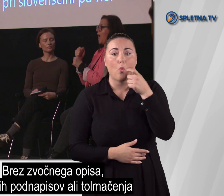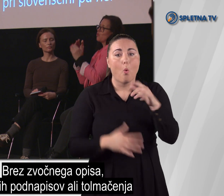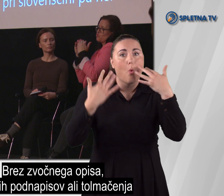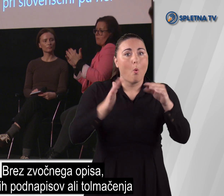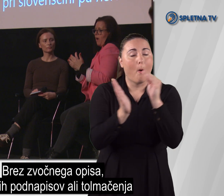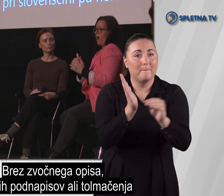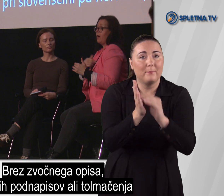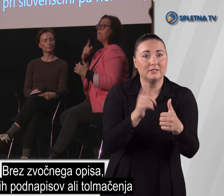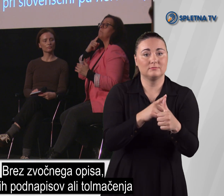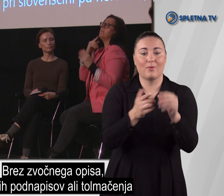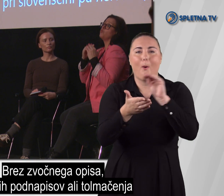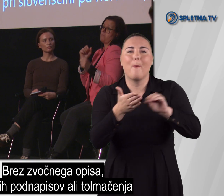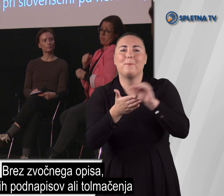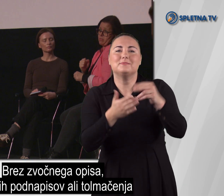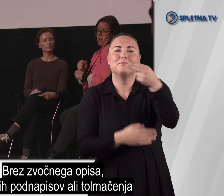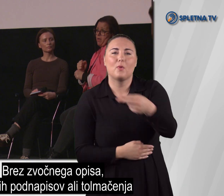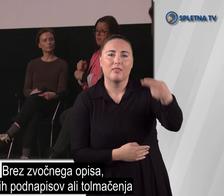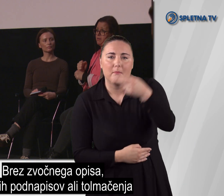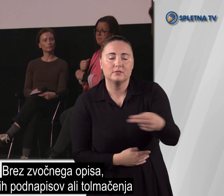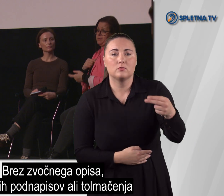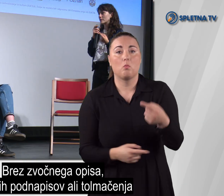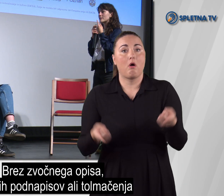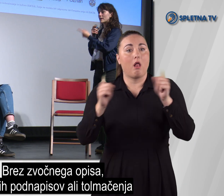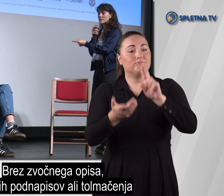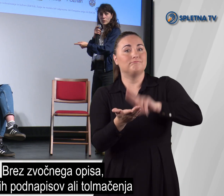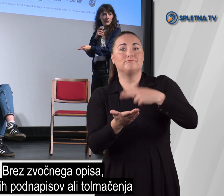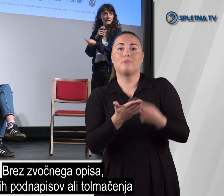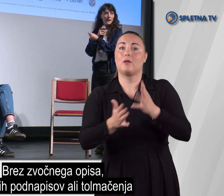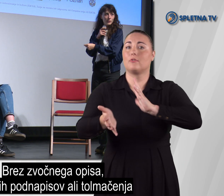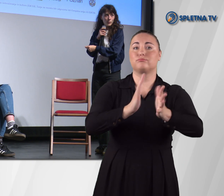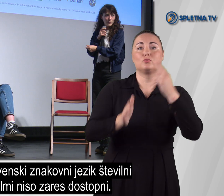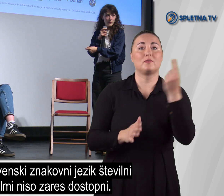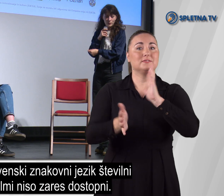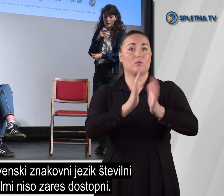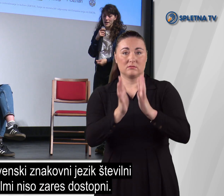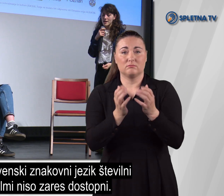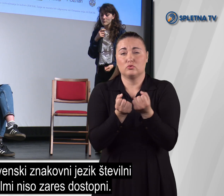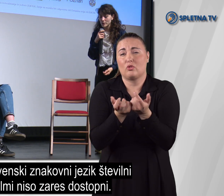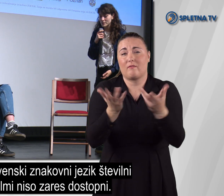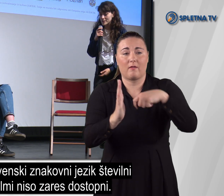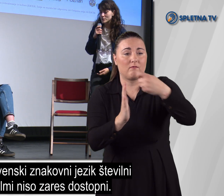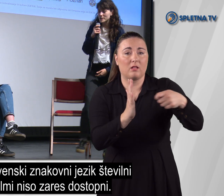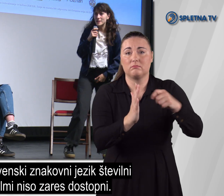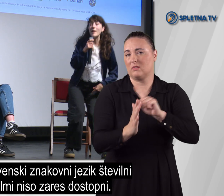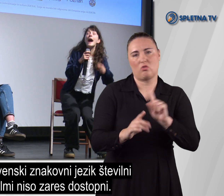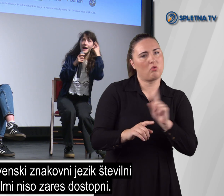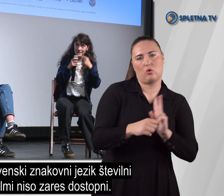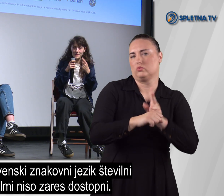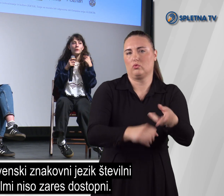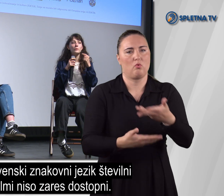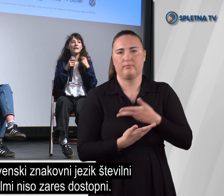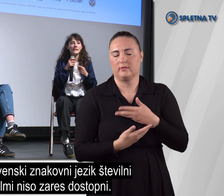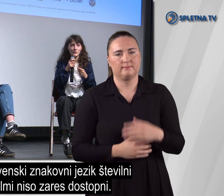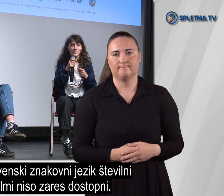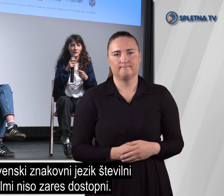Brez zvočnega opisa, opisnih podnapisov ali tolmačenja v slovenski znakovni jezik številni filmi niso zares